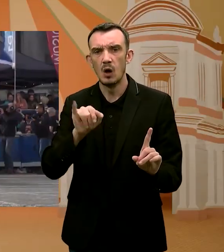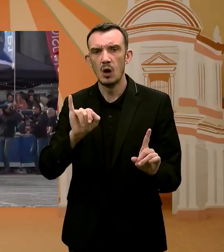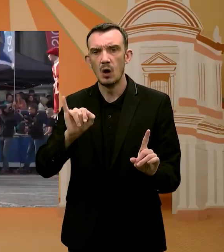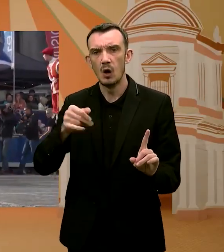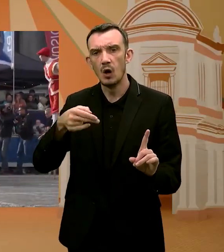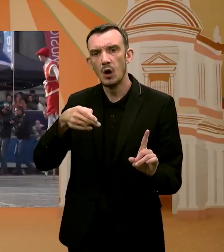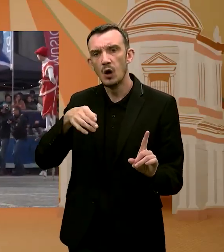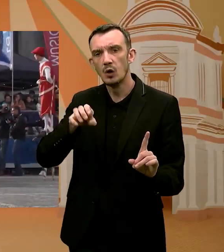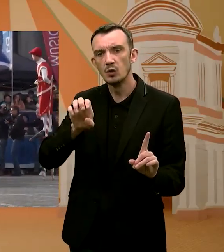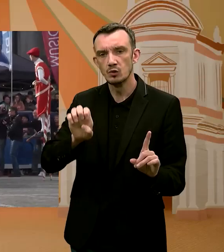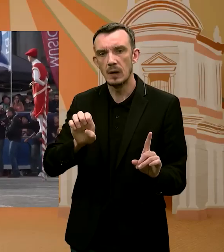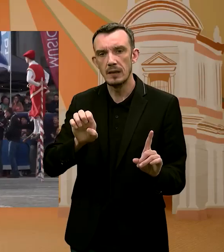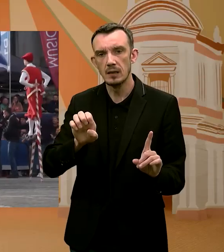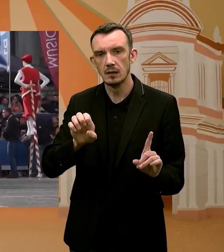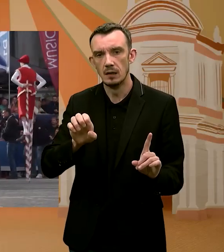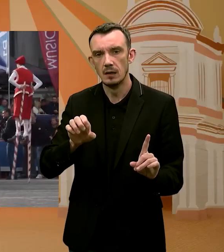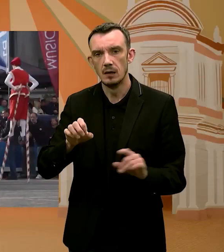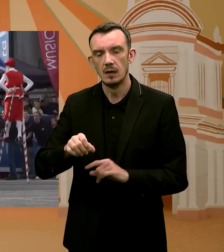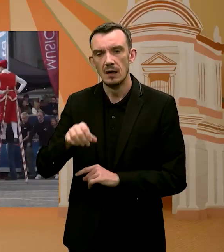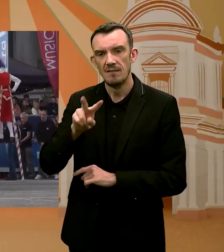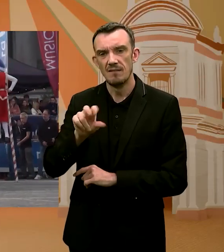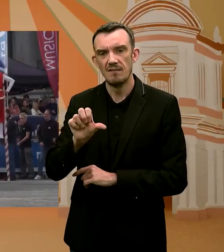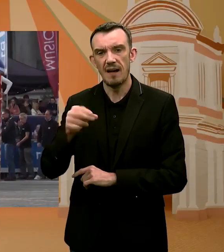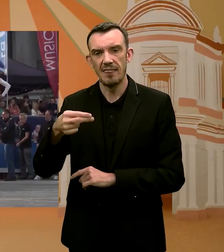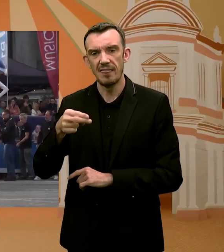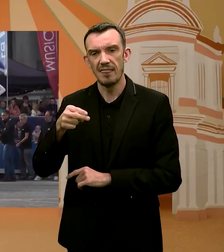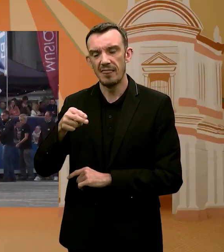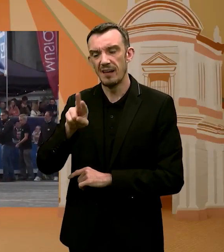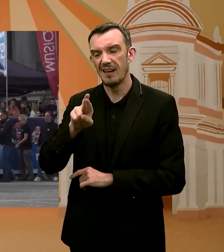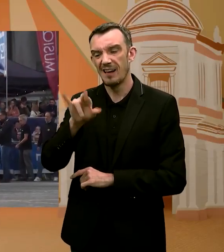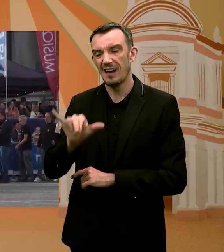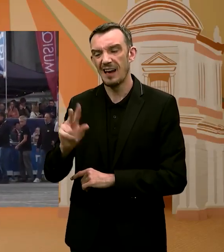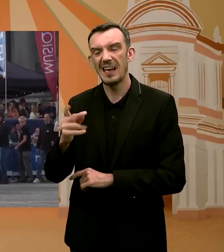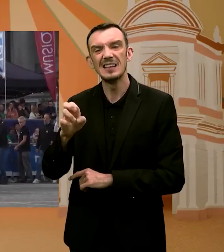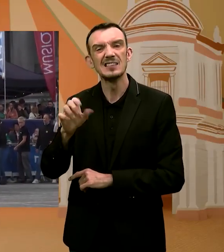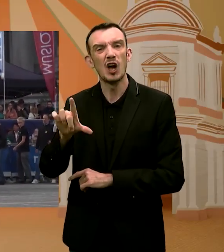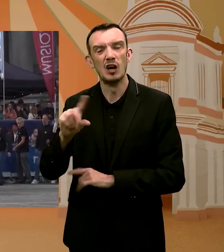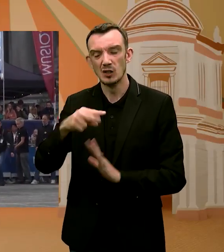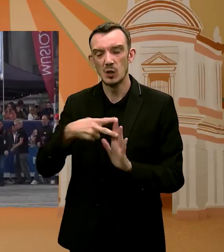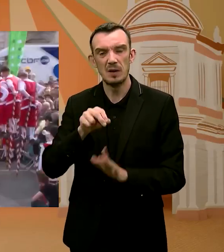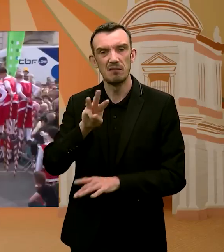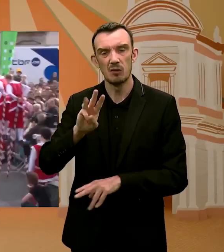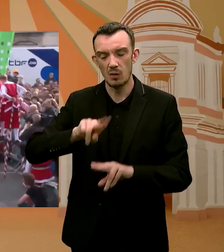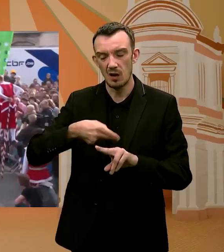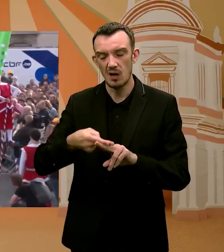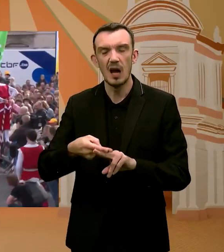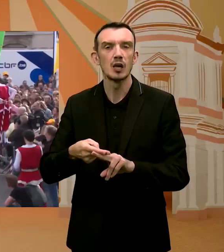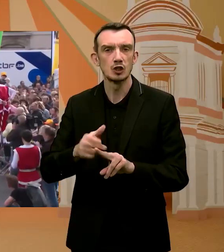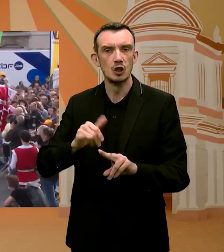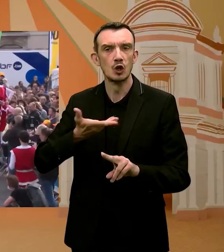fesses. Il a déjà eu les chasses d'argent, Antoine Van Reykel, hein, en 2023 face à Rémi Tazio. Oui. Tout à fait. Là, il avait fait une chute sur les fesses. Déjà hier,